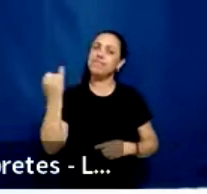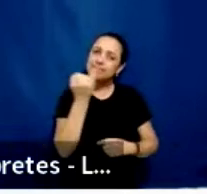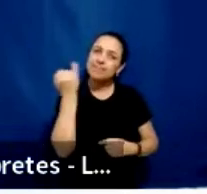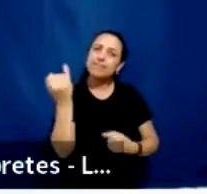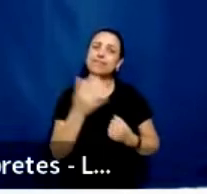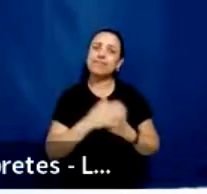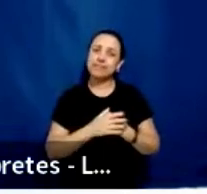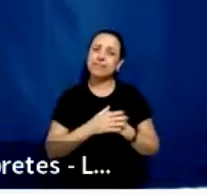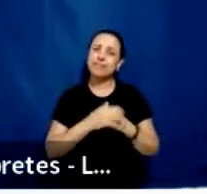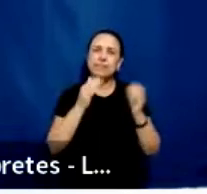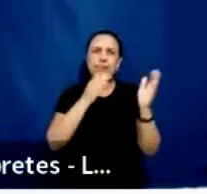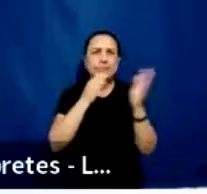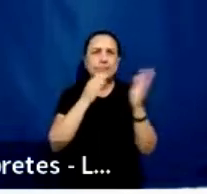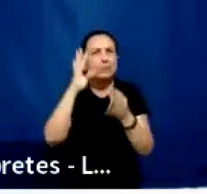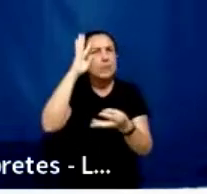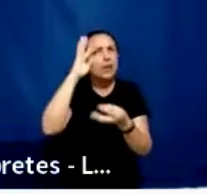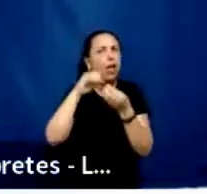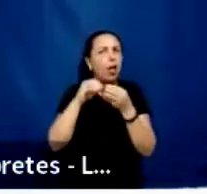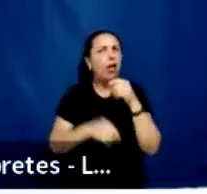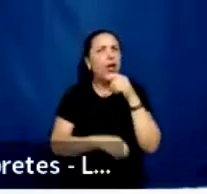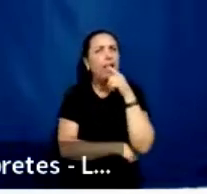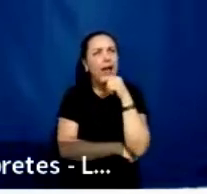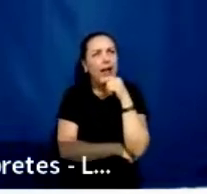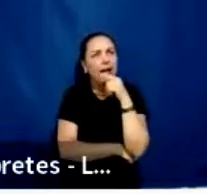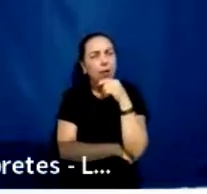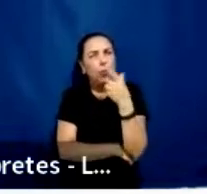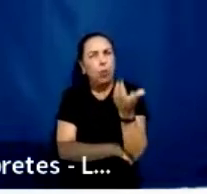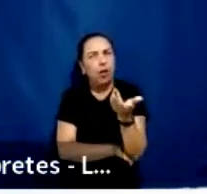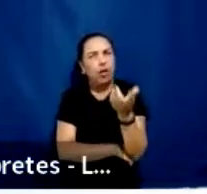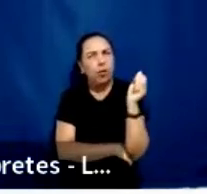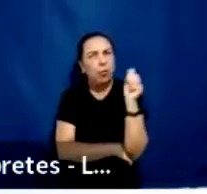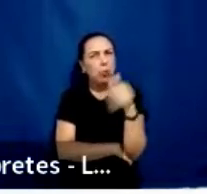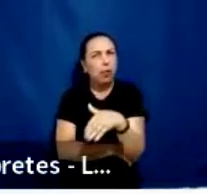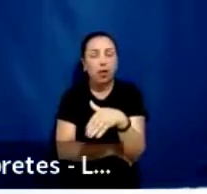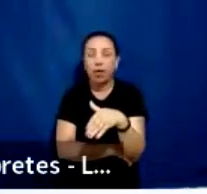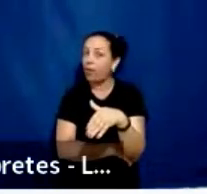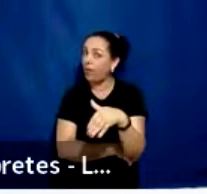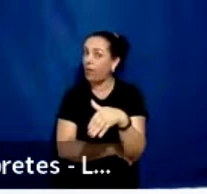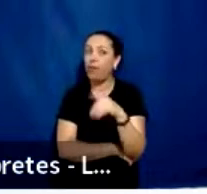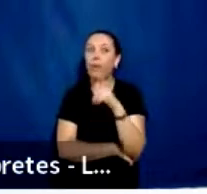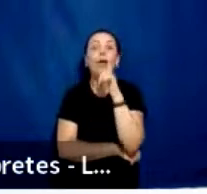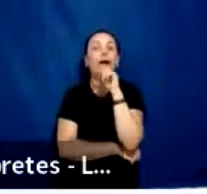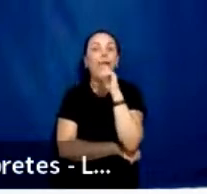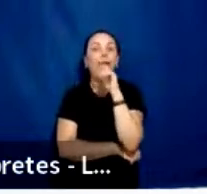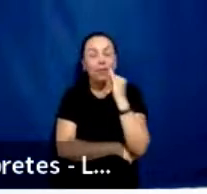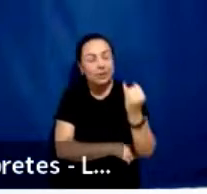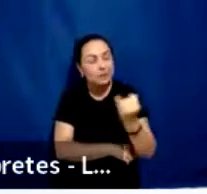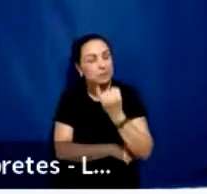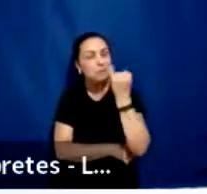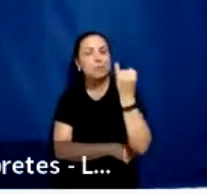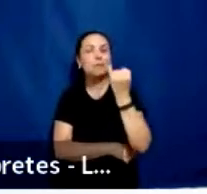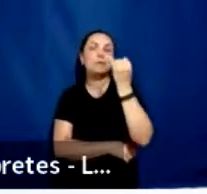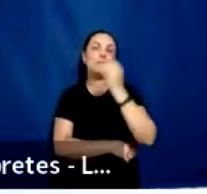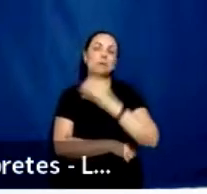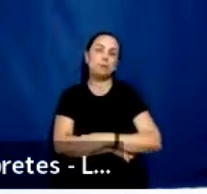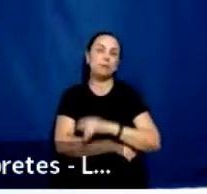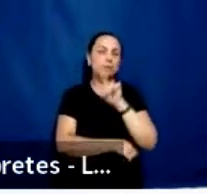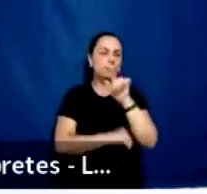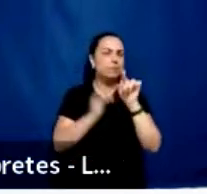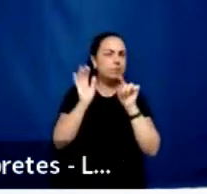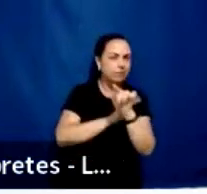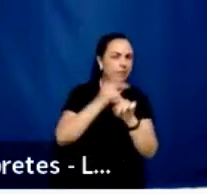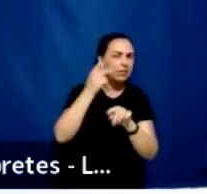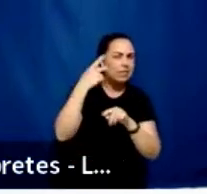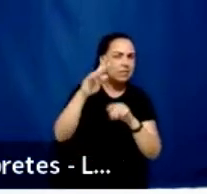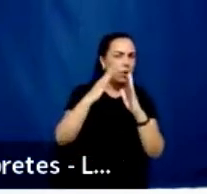entender sobre a água. Mas será que bebemos uma água de qualidade? Porque nós perdemos